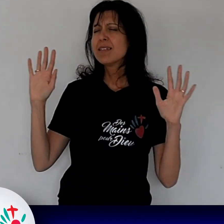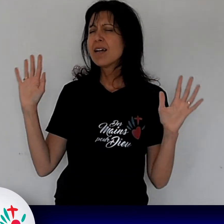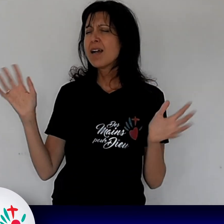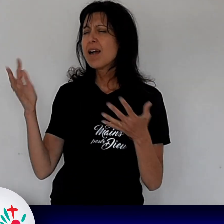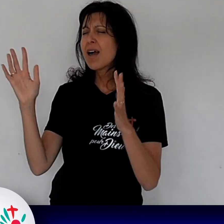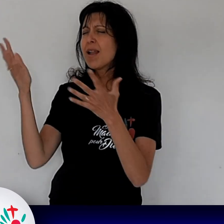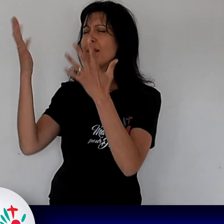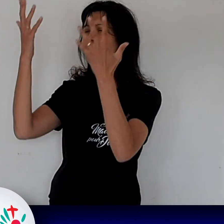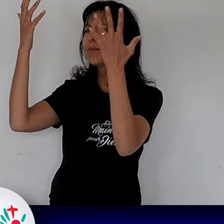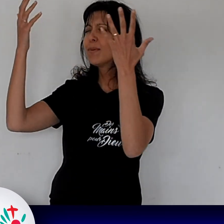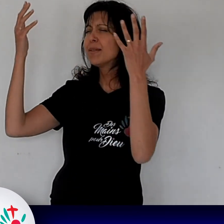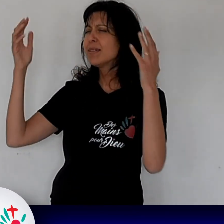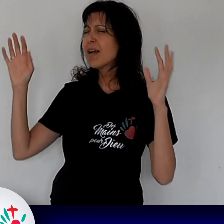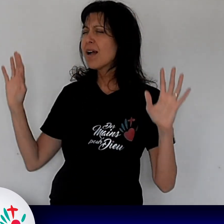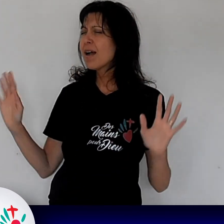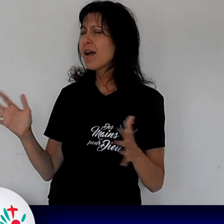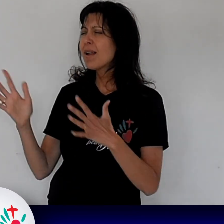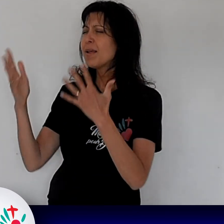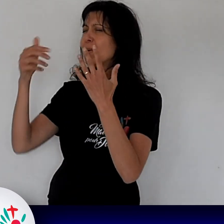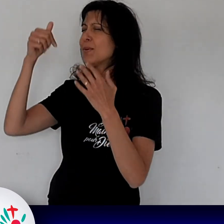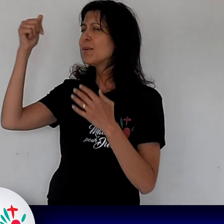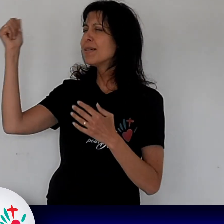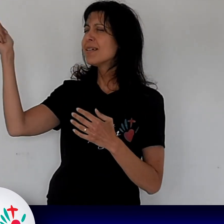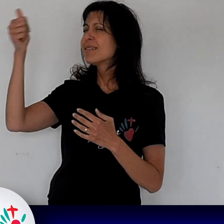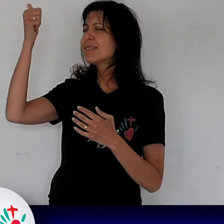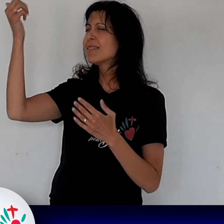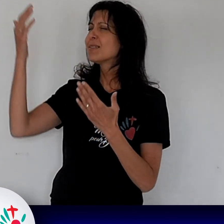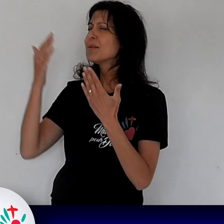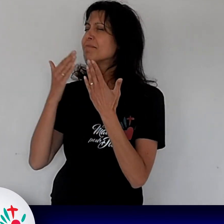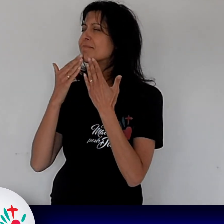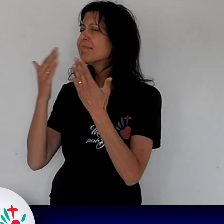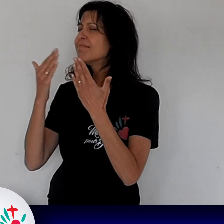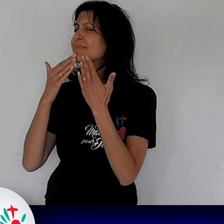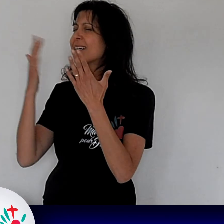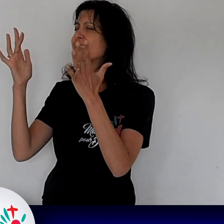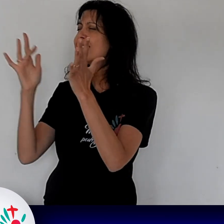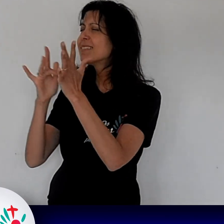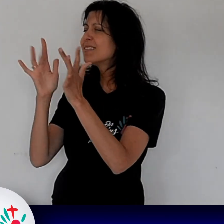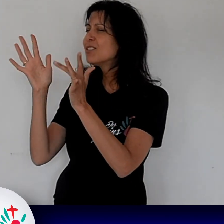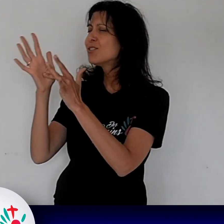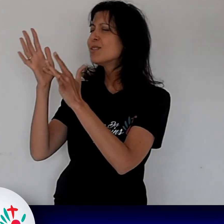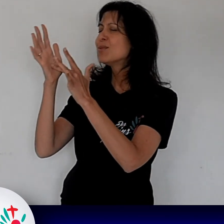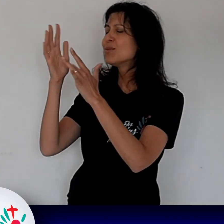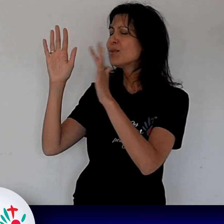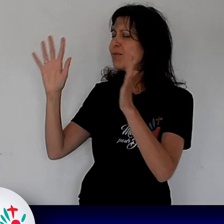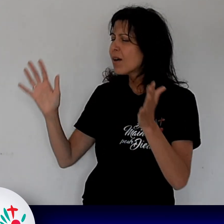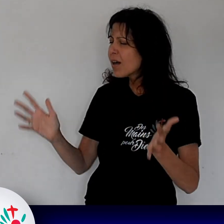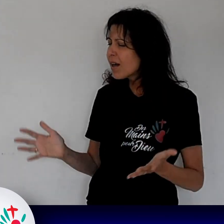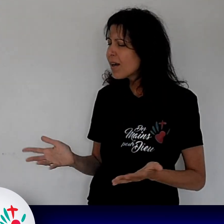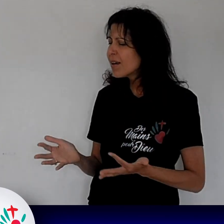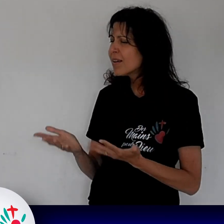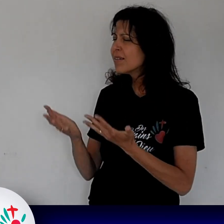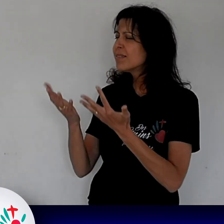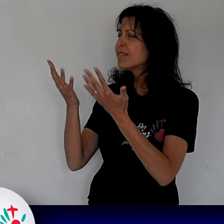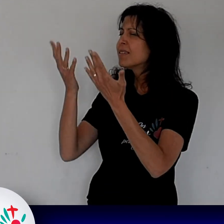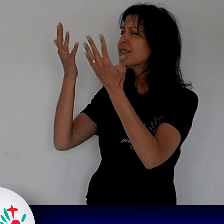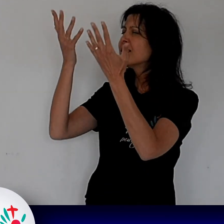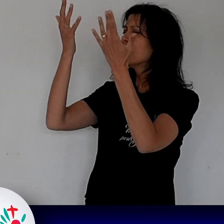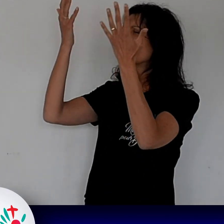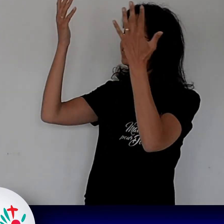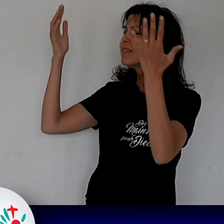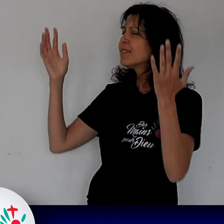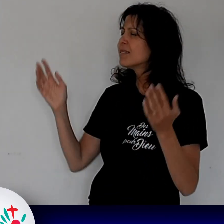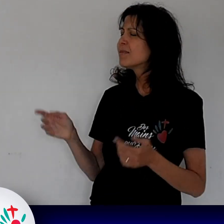Merci, Jésus. Sois élevé, Seigneur. Alléluia, Seigneur. Tu